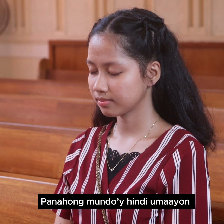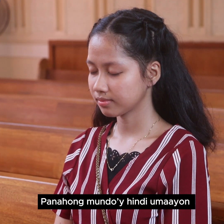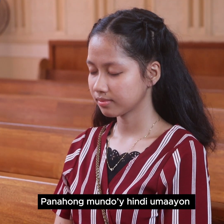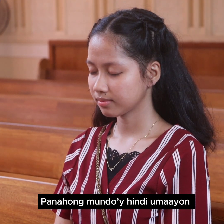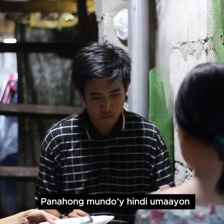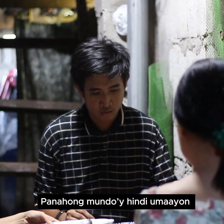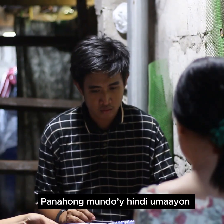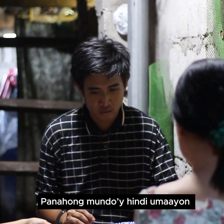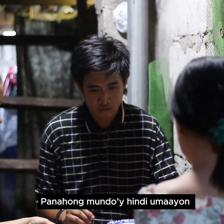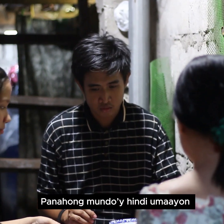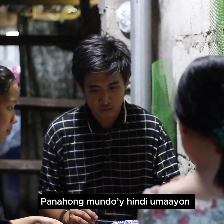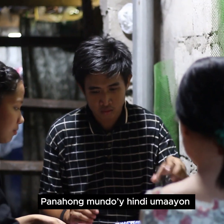Panahong mundo'y hindi